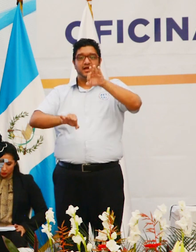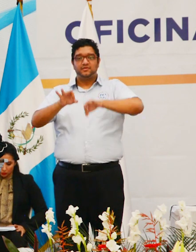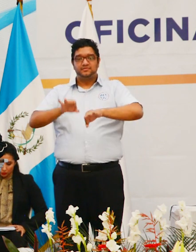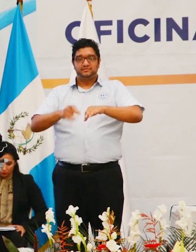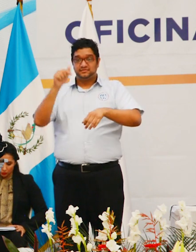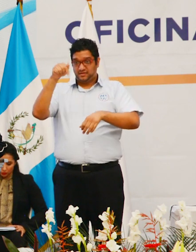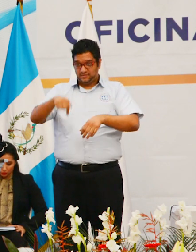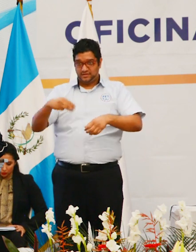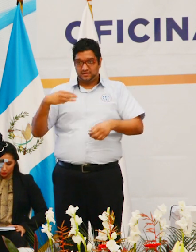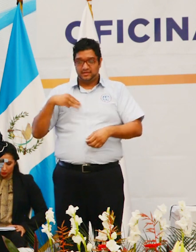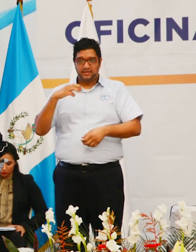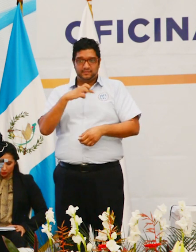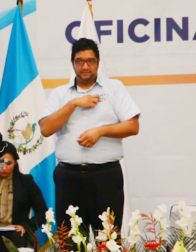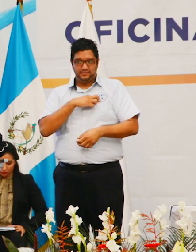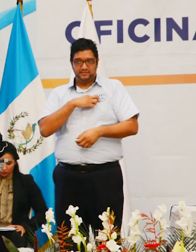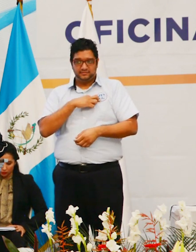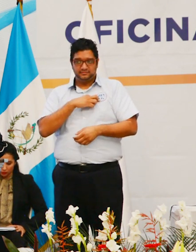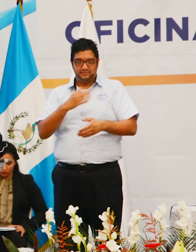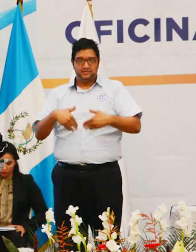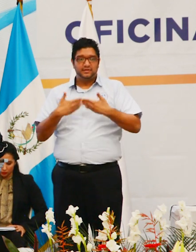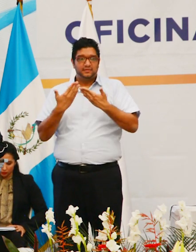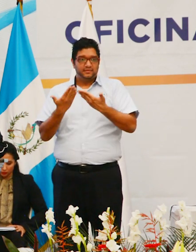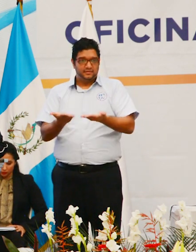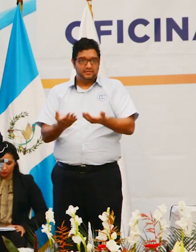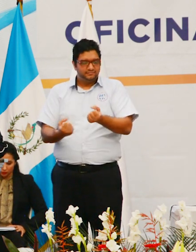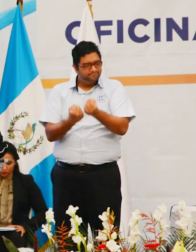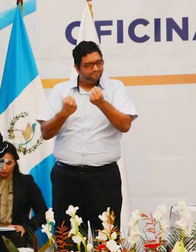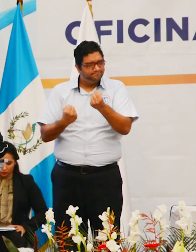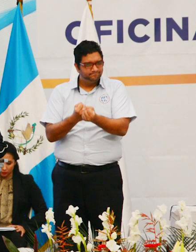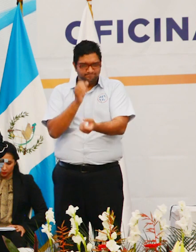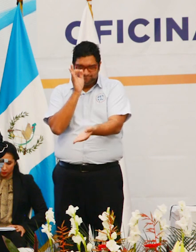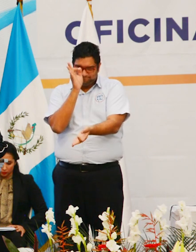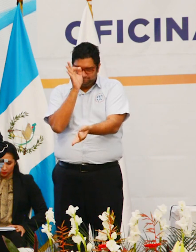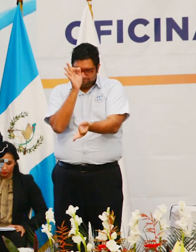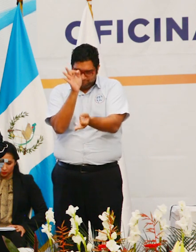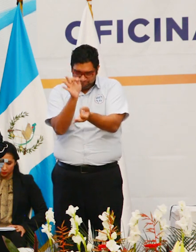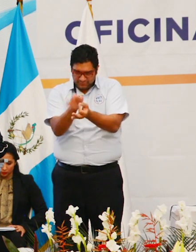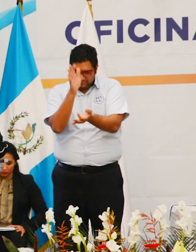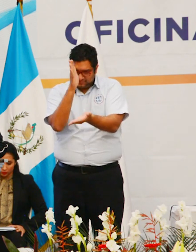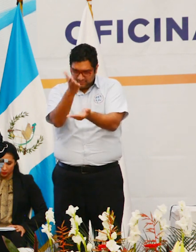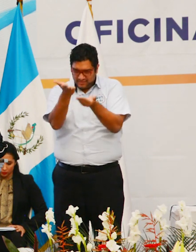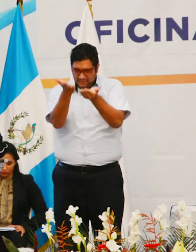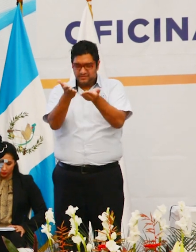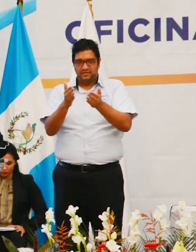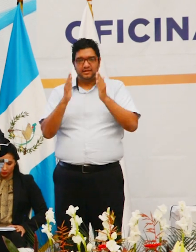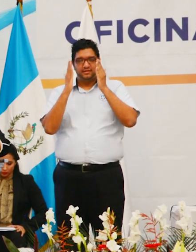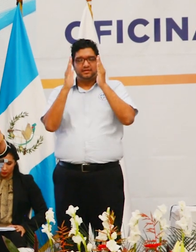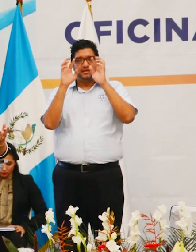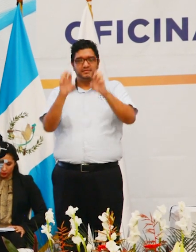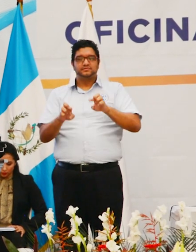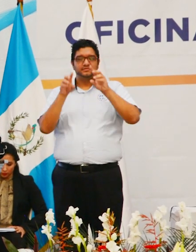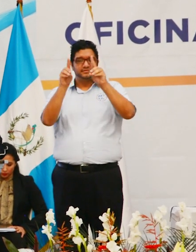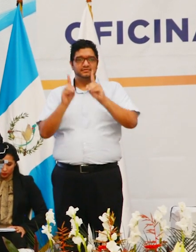del Ministerio Público es ser precisamente ese apoyo directo en el cual todas las personas con discapacidad se sientan